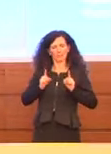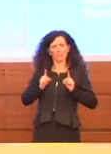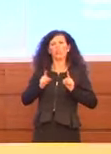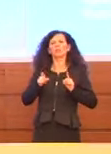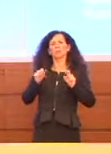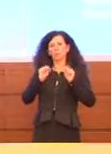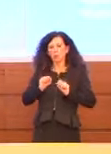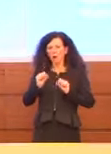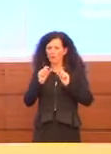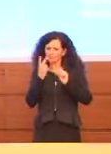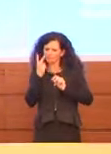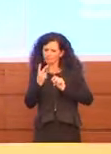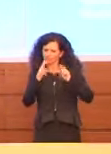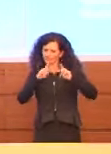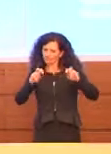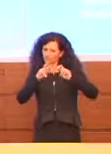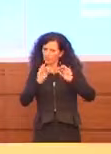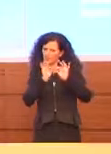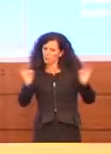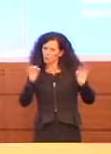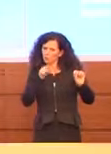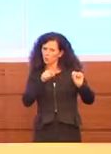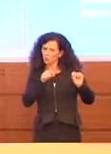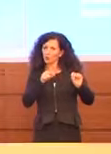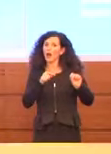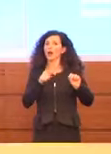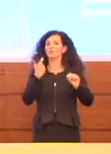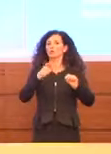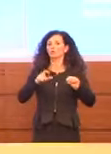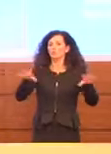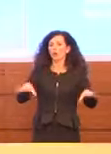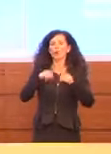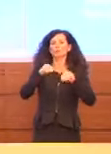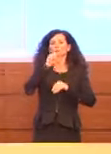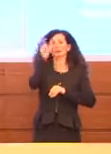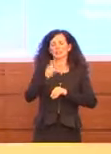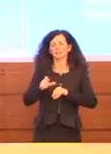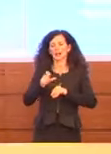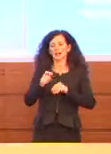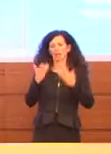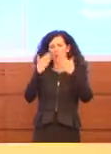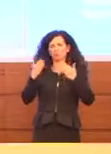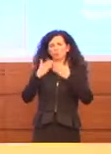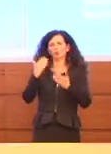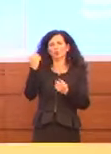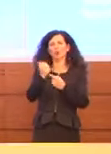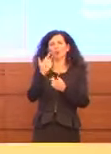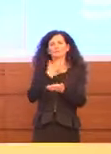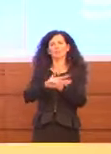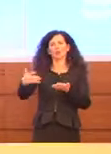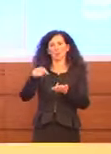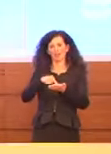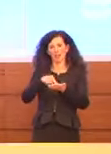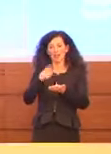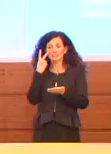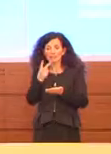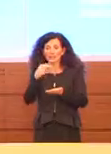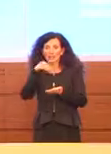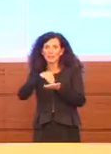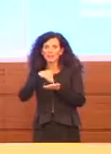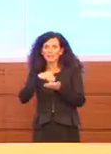sta partendo un grande studio siro epidemiologico di prevalenza in italia e questo ci darà dei risultati importanti